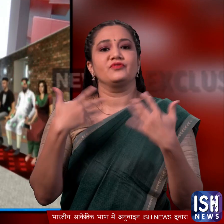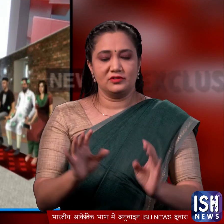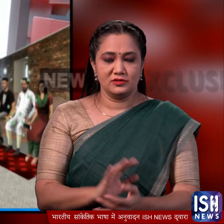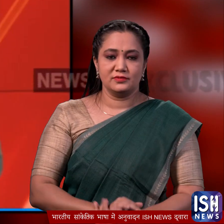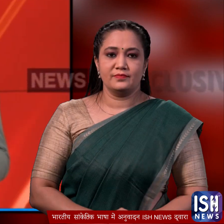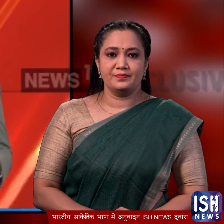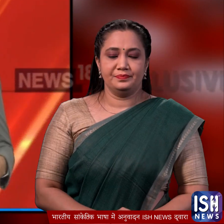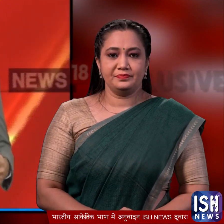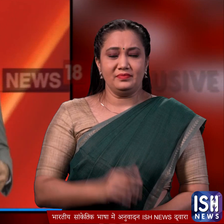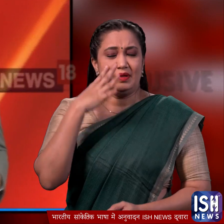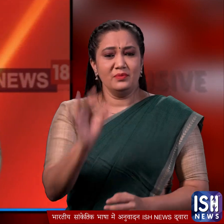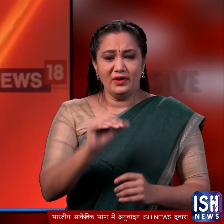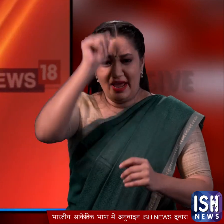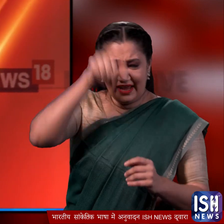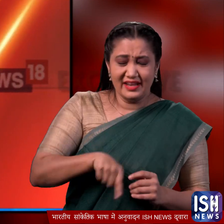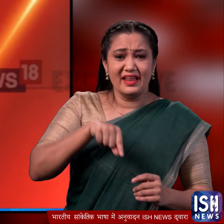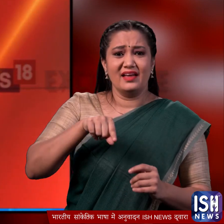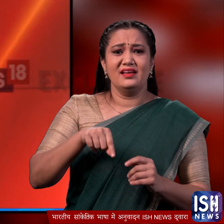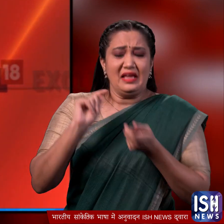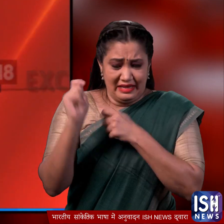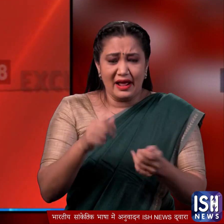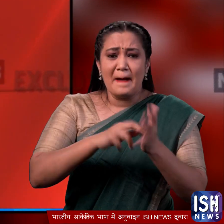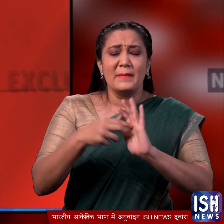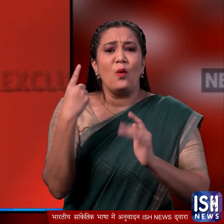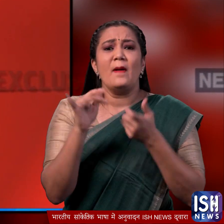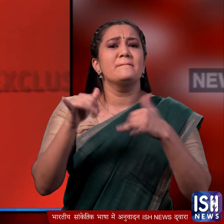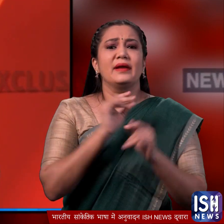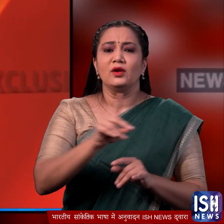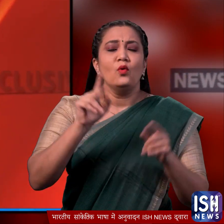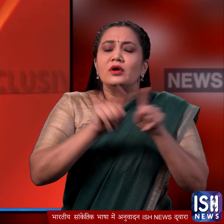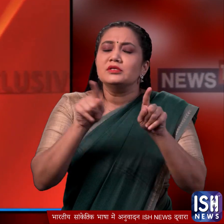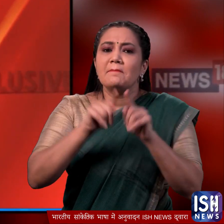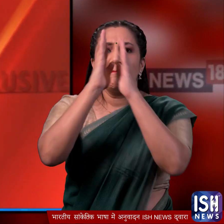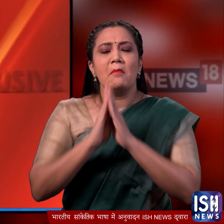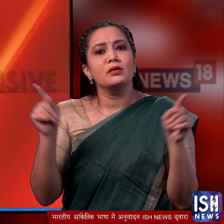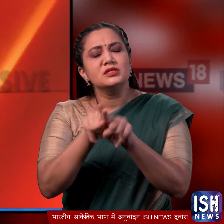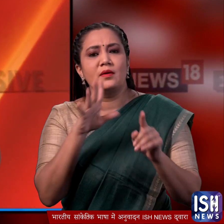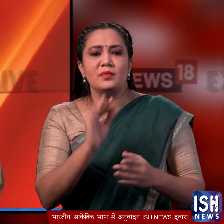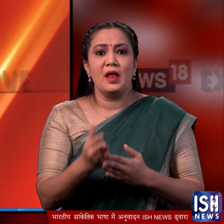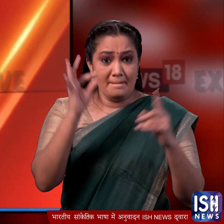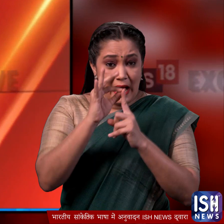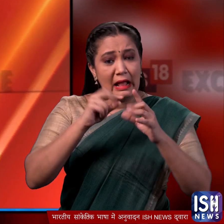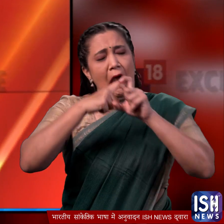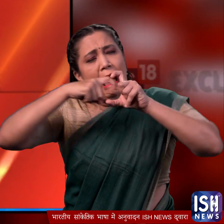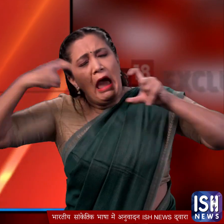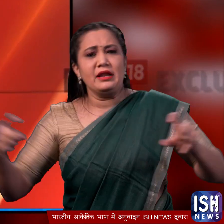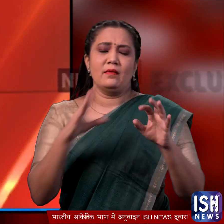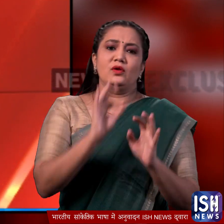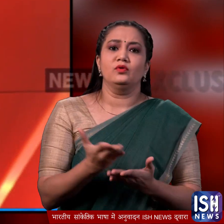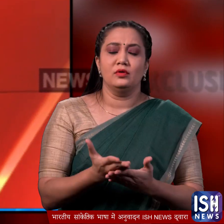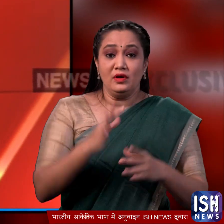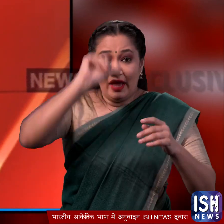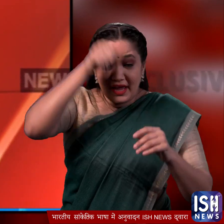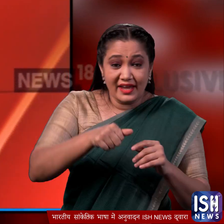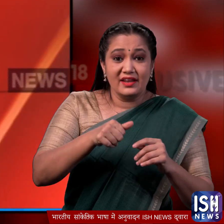दिया। सौभाग्य की एक बात है कि भारत में क्रिकेट सिर्फ खेल नहीं बल्कि एक धर्म बन चुका है और पाकिस्तान तो हमारा दुश्मन ही है। इसलिए क्रिकेट